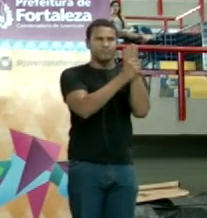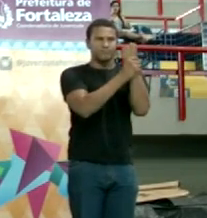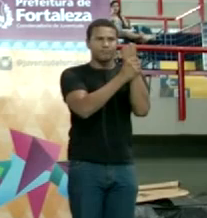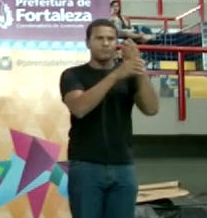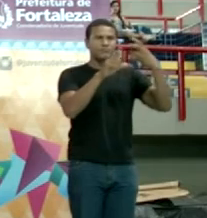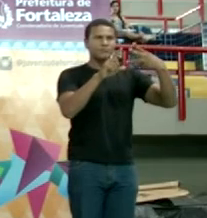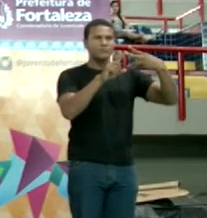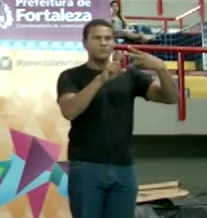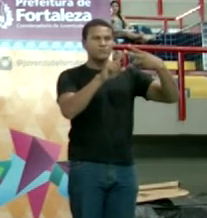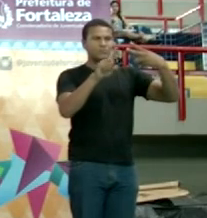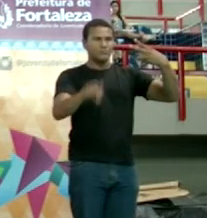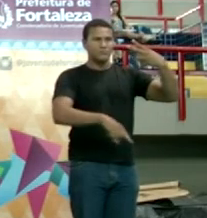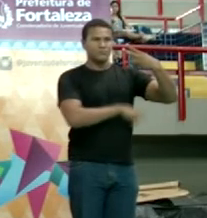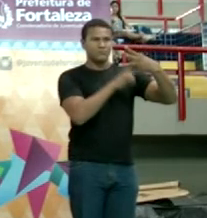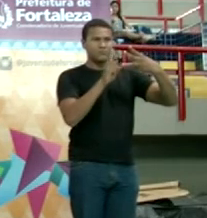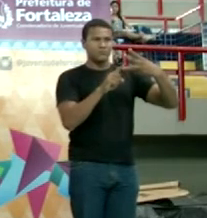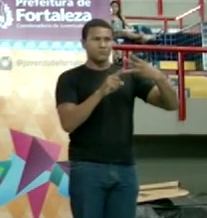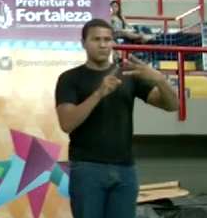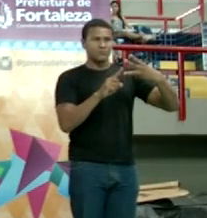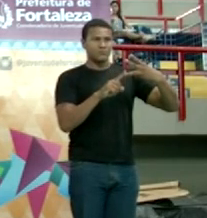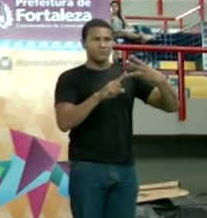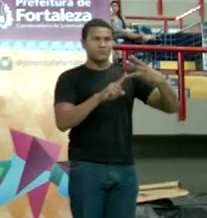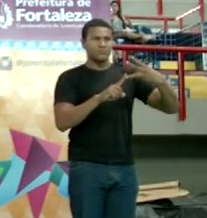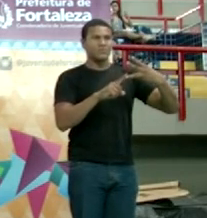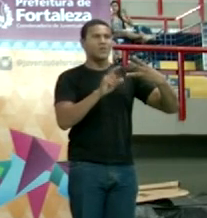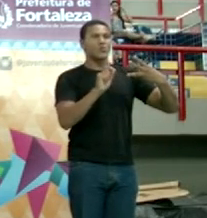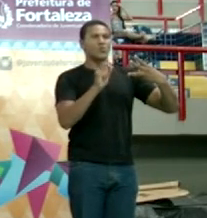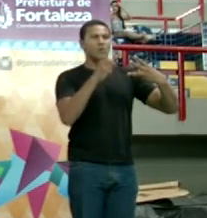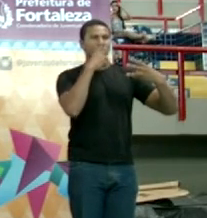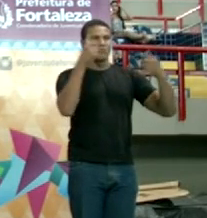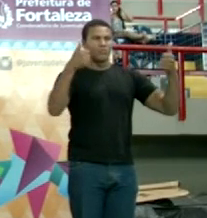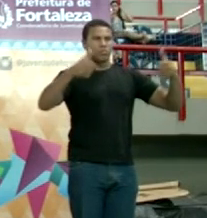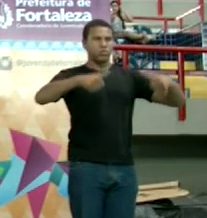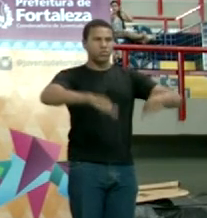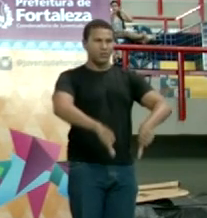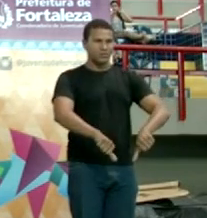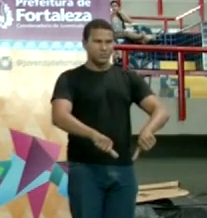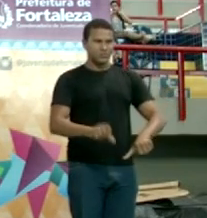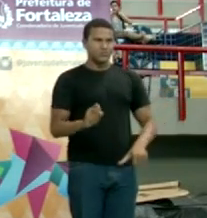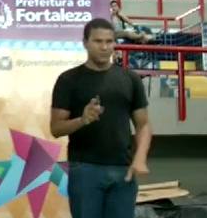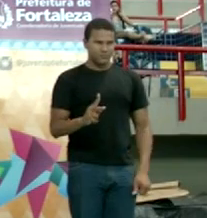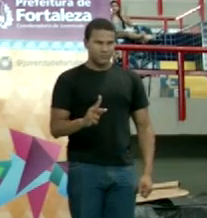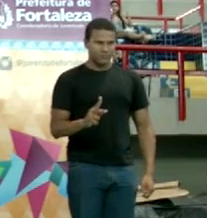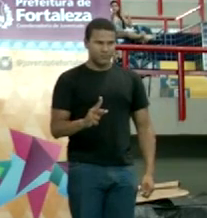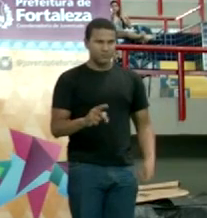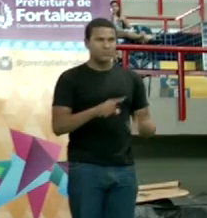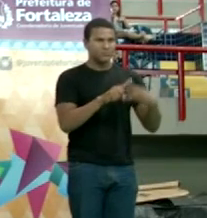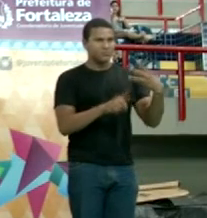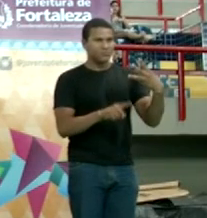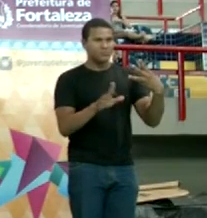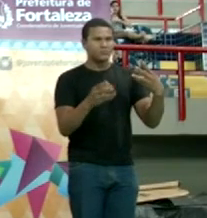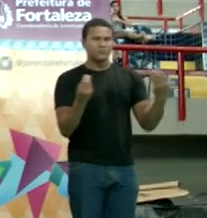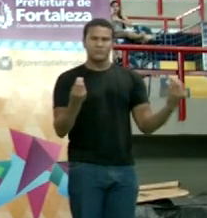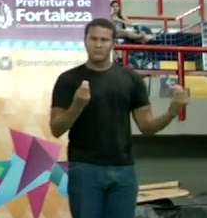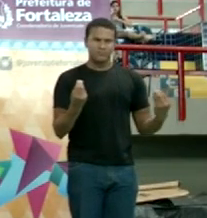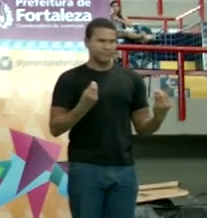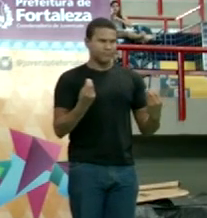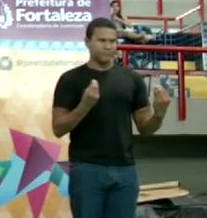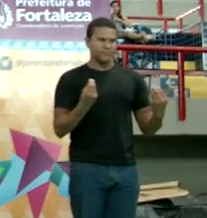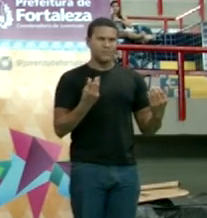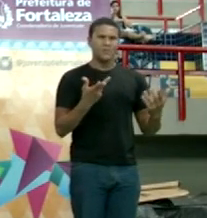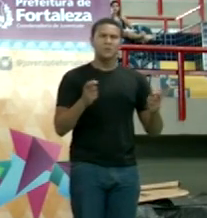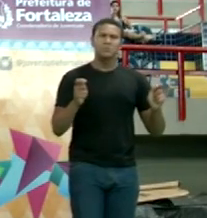70. E a partir de 71 a 89 vai ser a decadência do império. Silvino, mas espera aí. Como é que vai ser possível